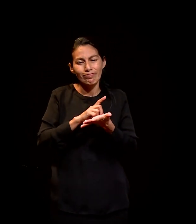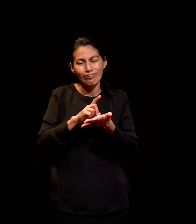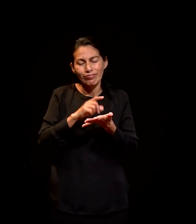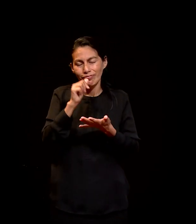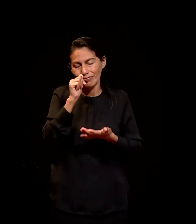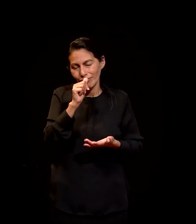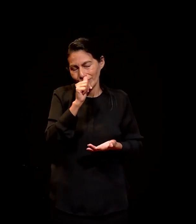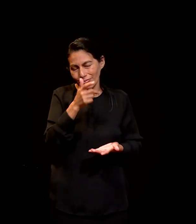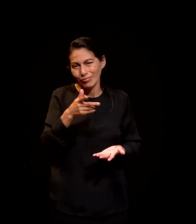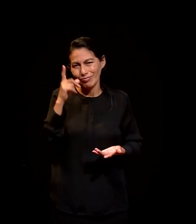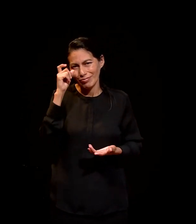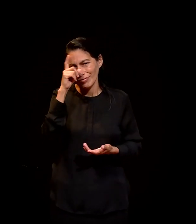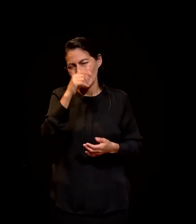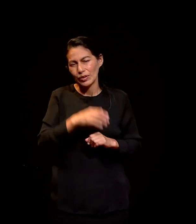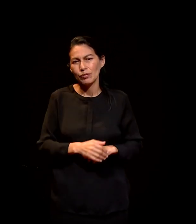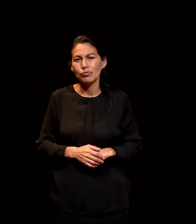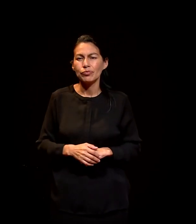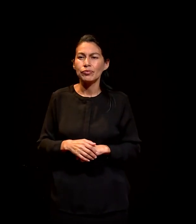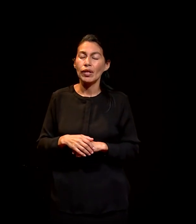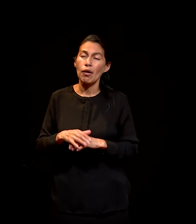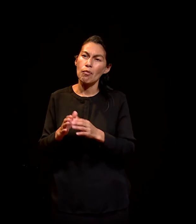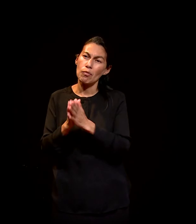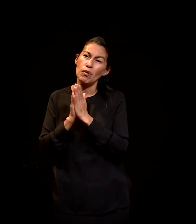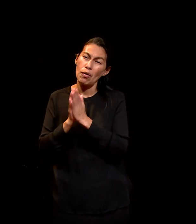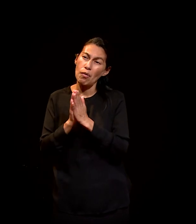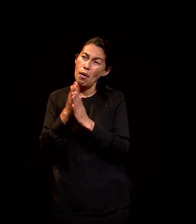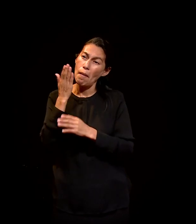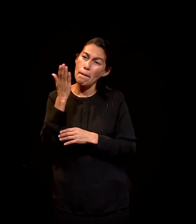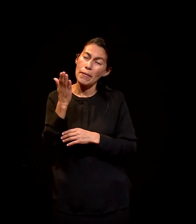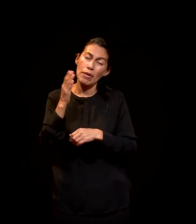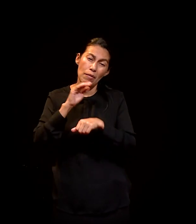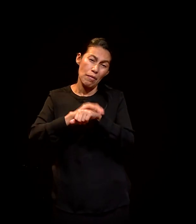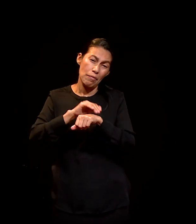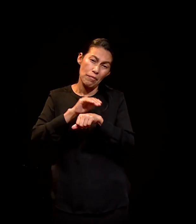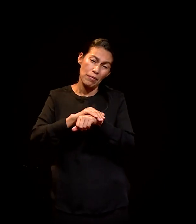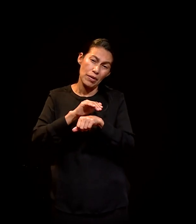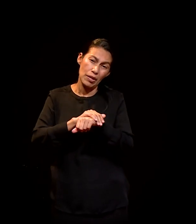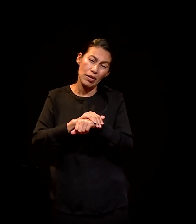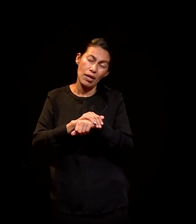y amiga lorena valores han sentido en el cruce de las torres